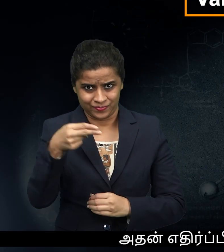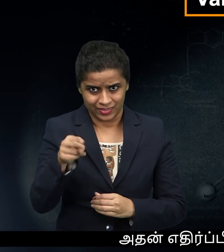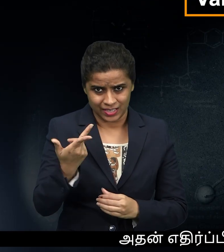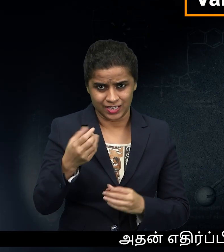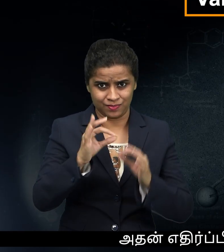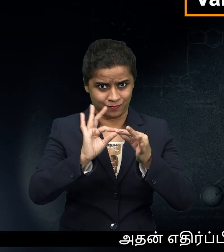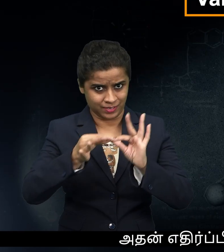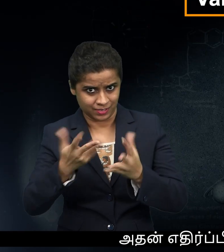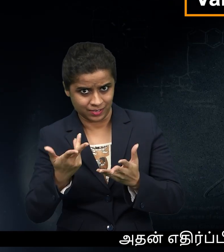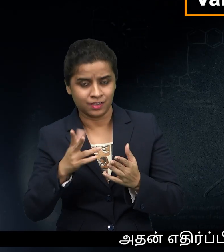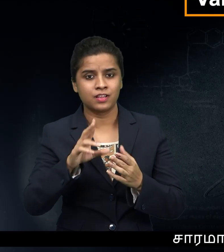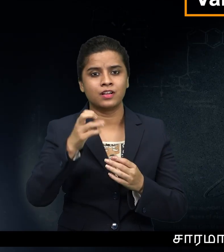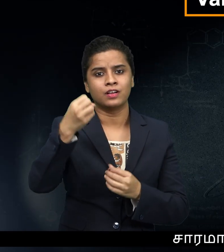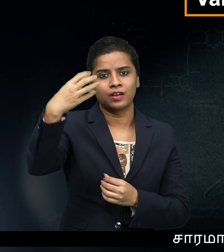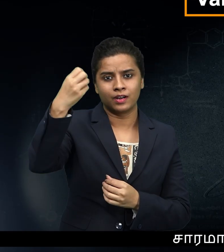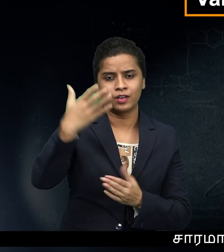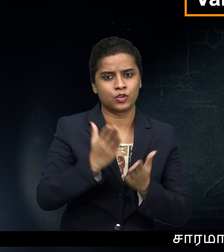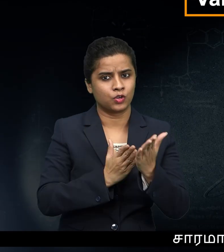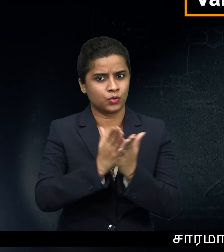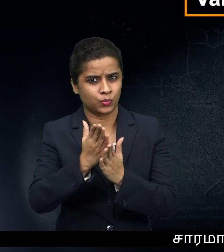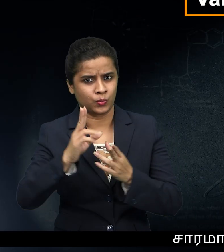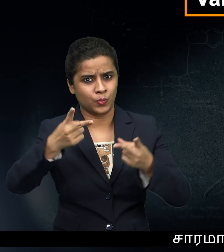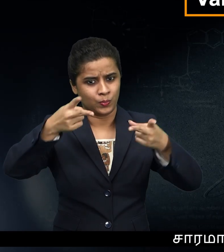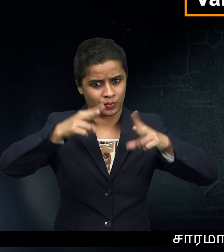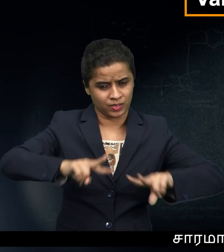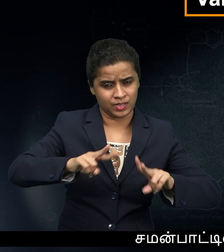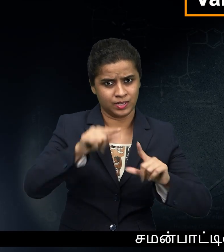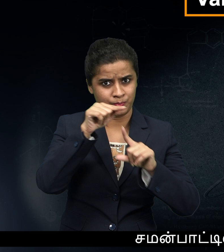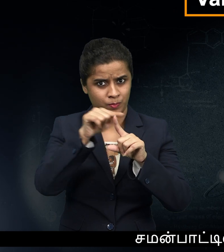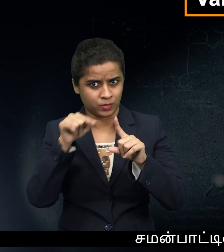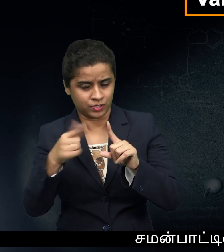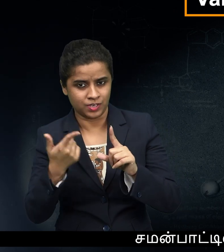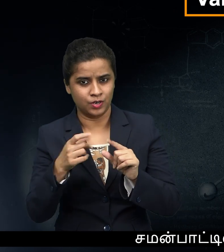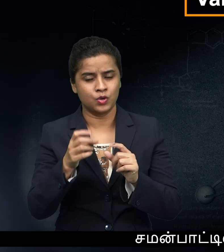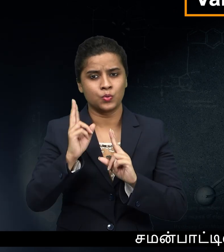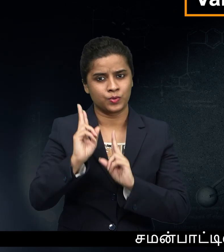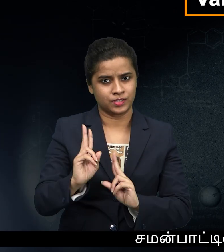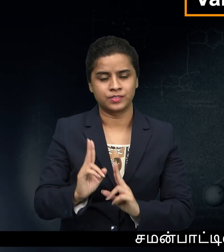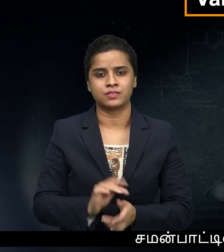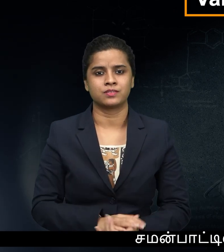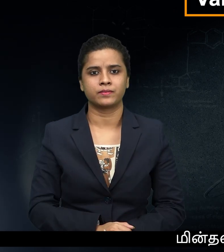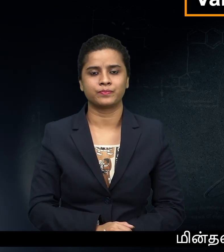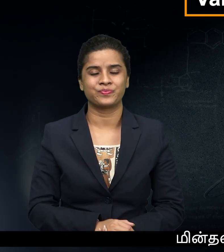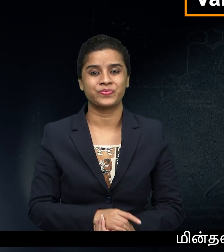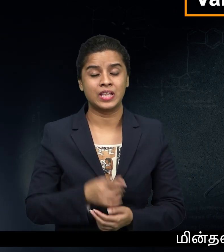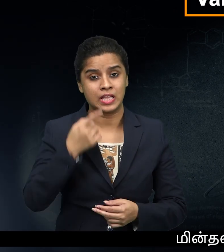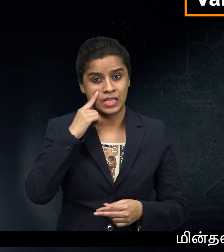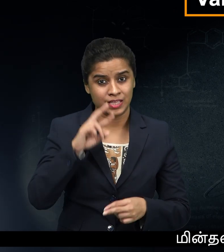எதிர்ப்பிற்கு நேர்மறையான விகிதாசாரமாக உள்ளது என்பதை சமன்பாட்டிலிருந்து தெளிவாகிறது. மின்தடை 2